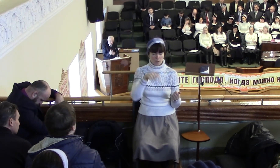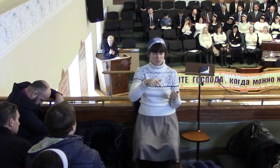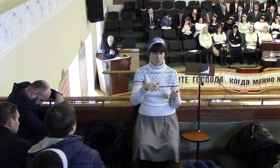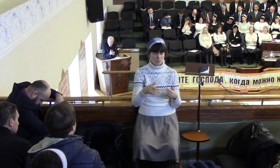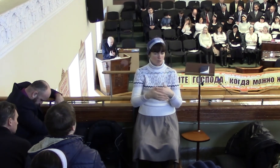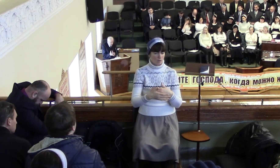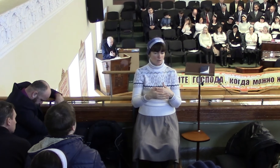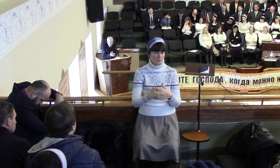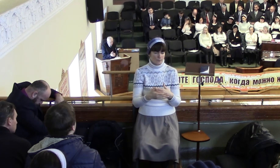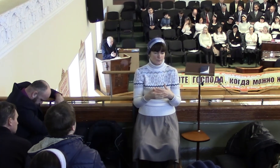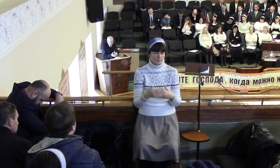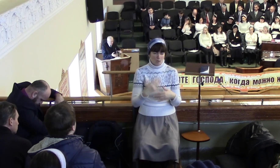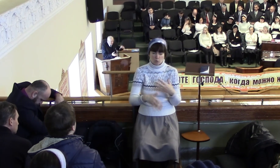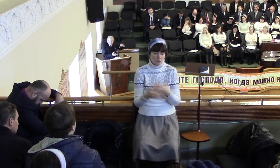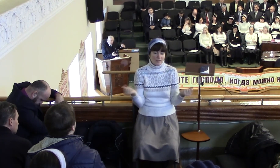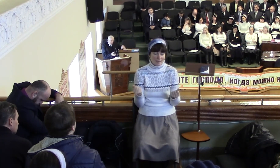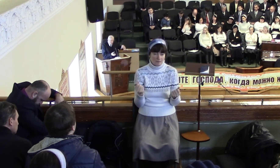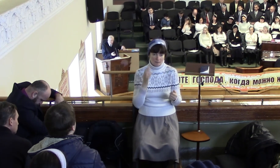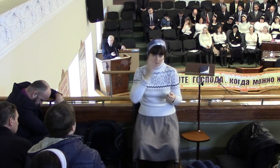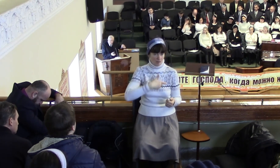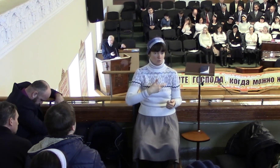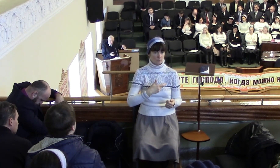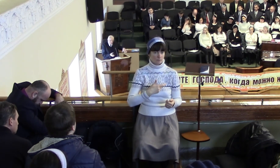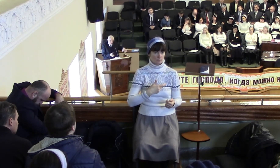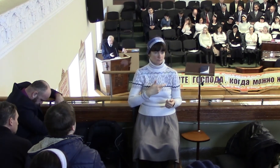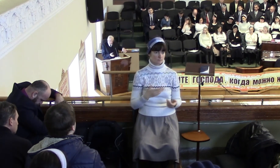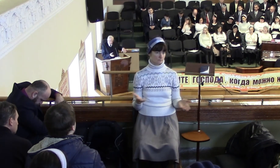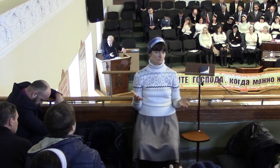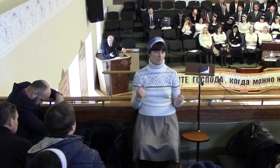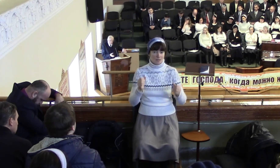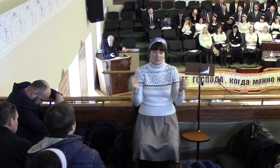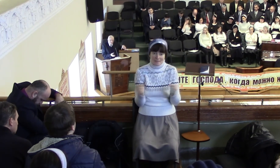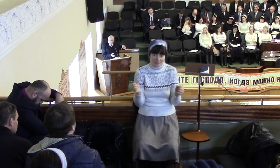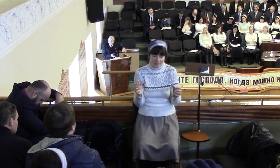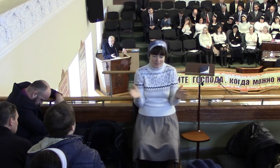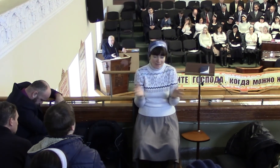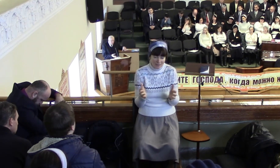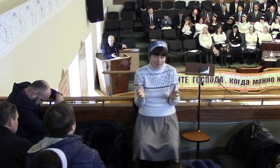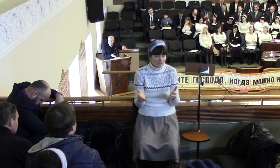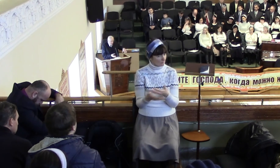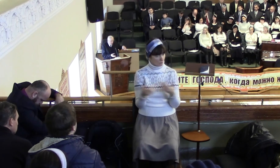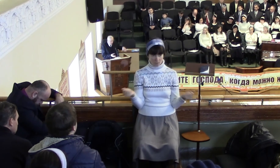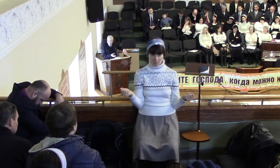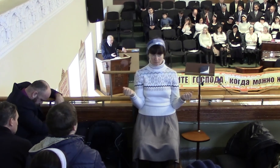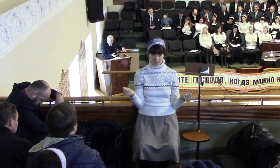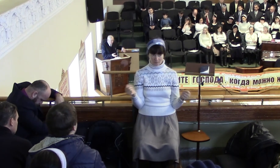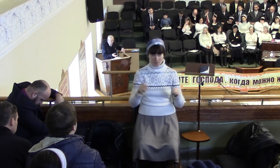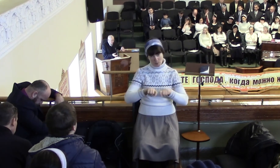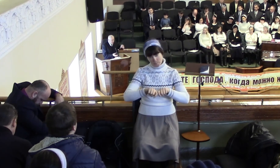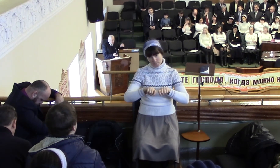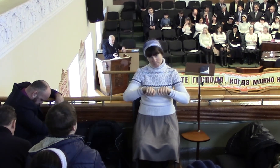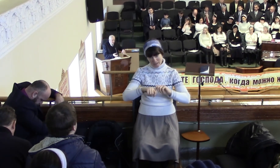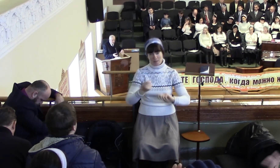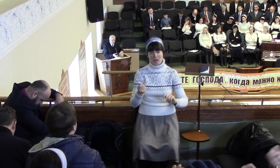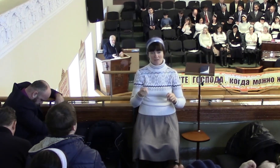– сохранить, да? Вот залили горячее, чтобы сохранилось горячее. Залили холодное, чтобы сохранилось холодное.